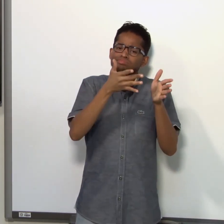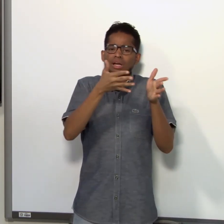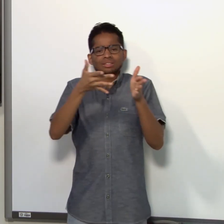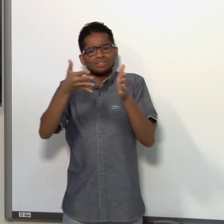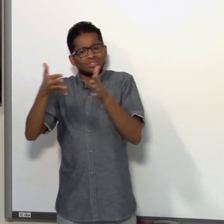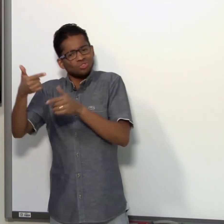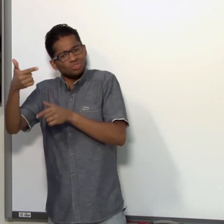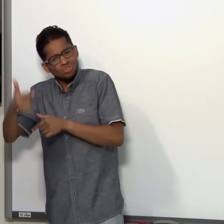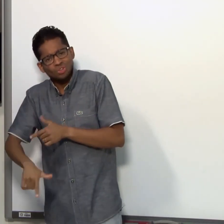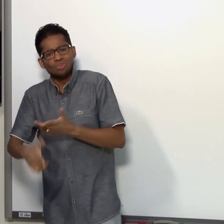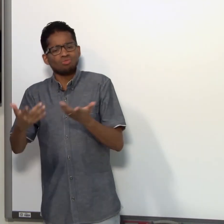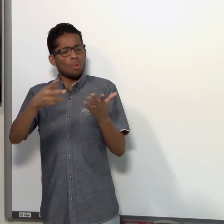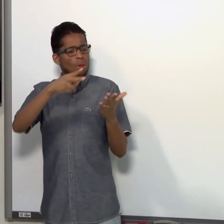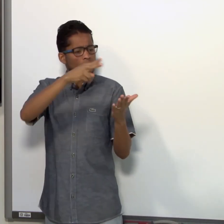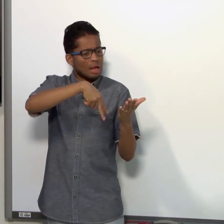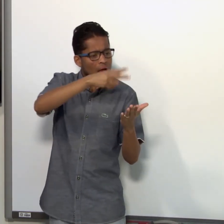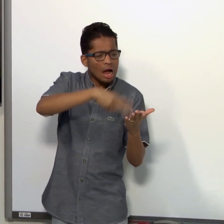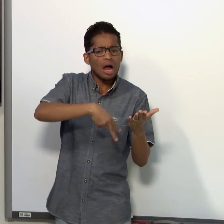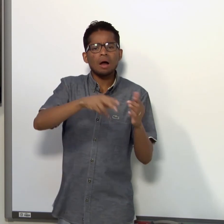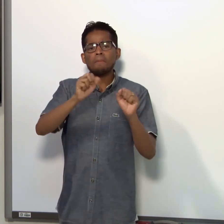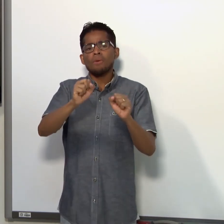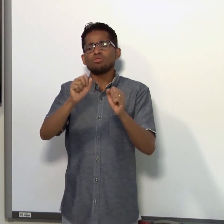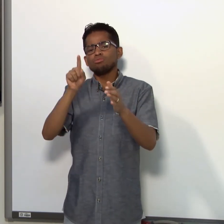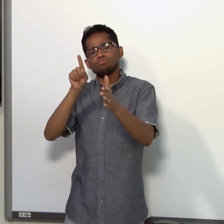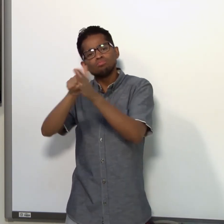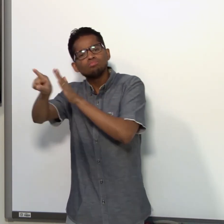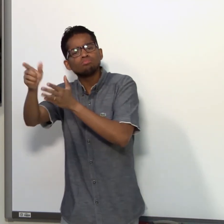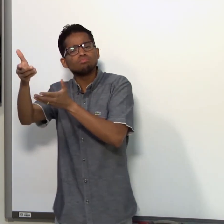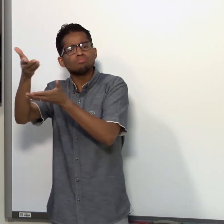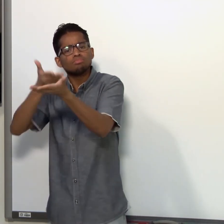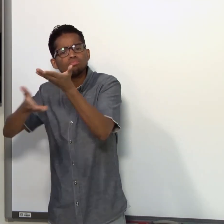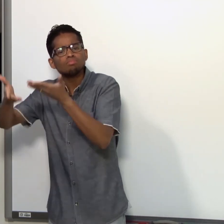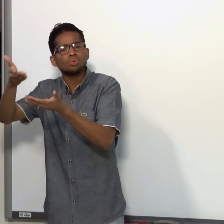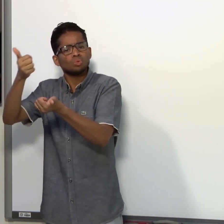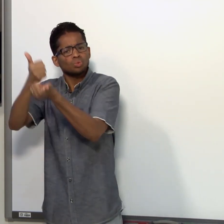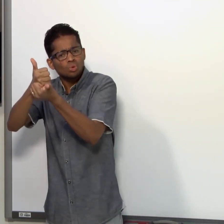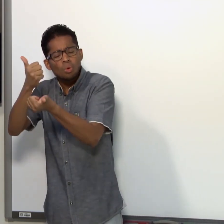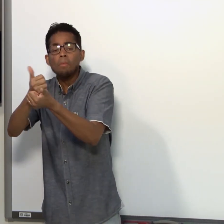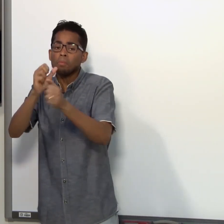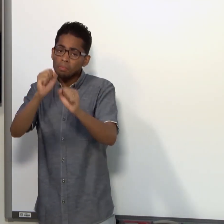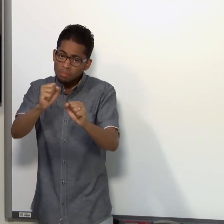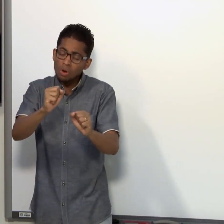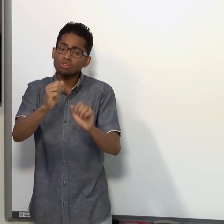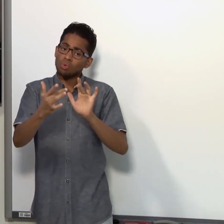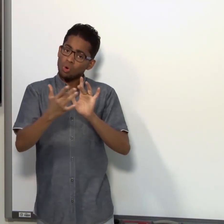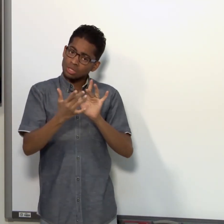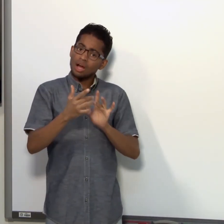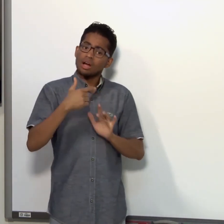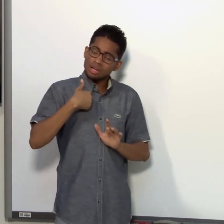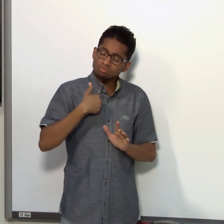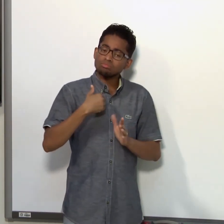caso tenham dúvidas, voltem à aula, vejam novamente, leiam o material, perguntem ao tutor,